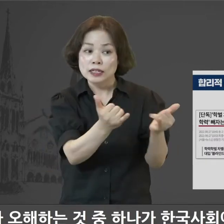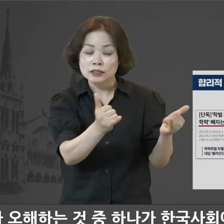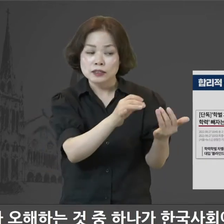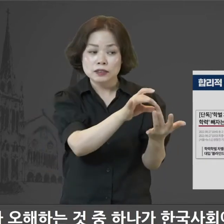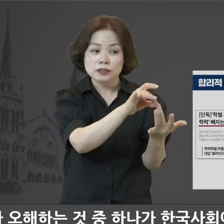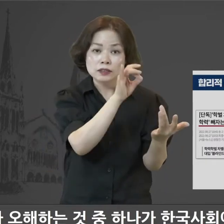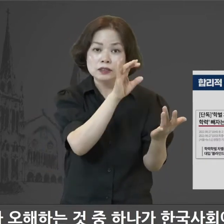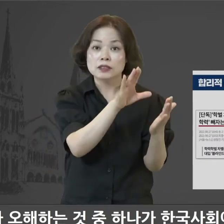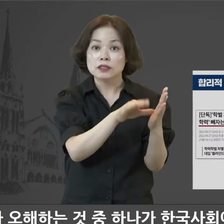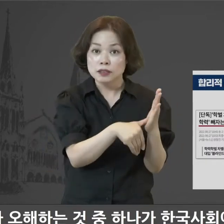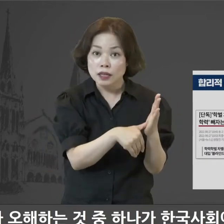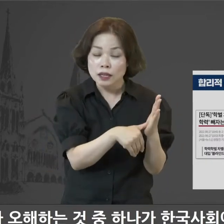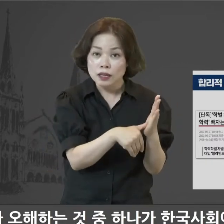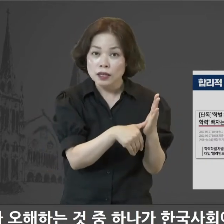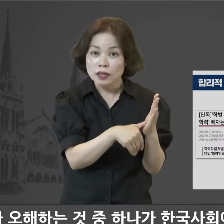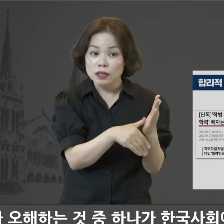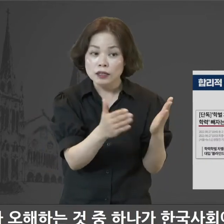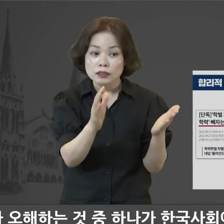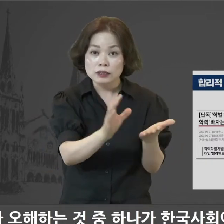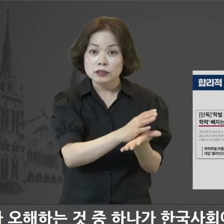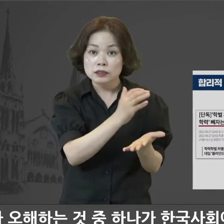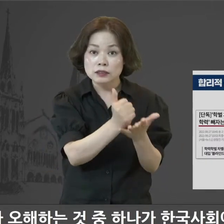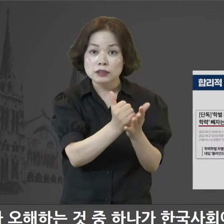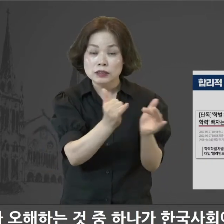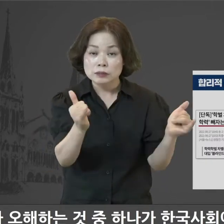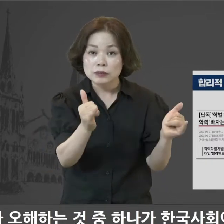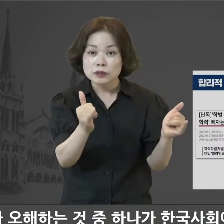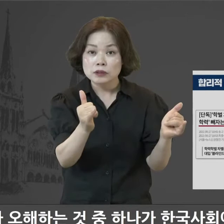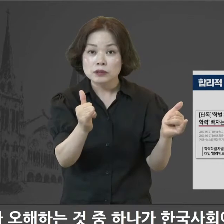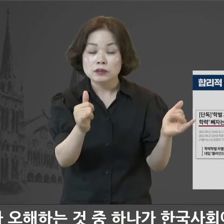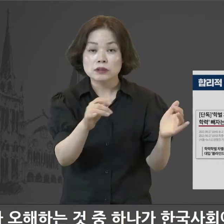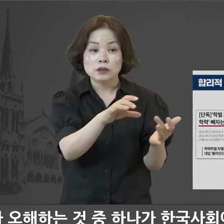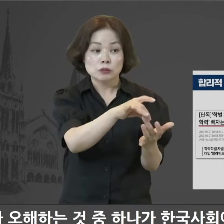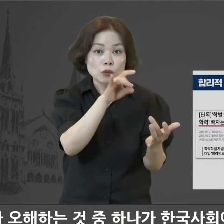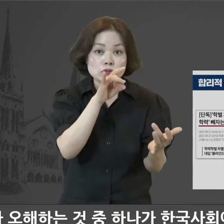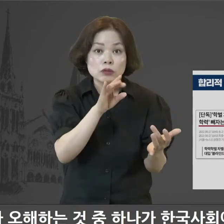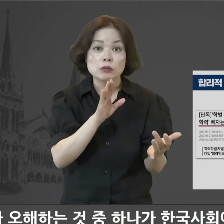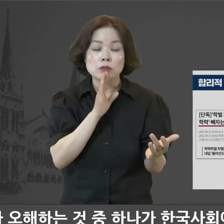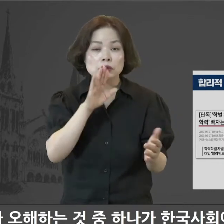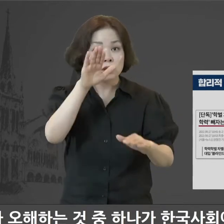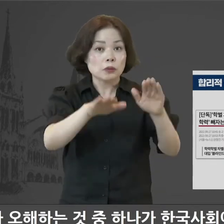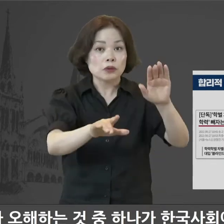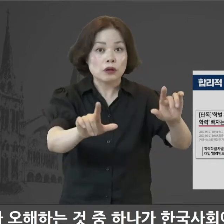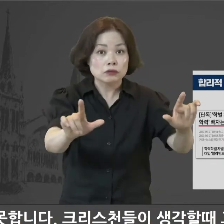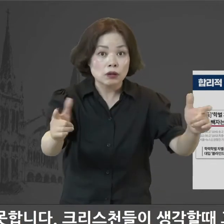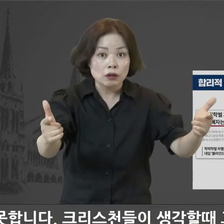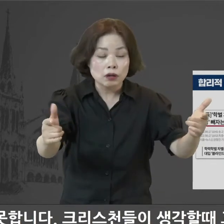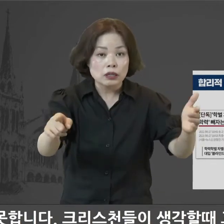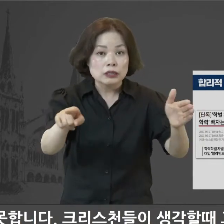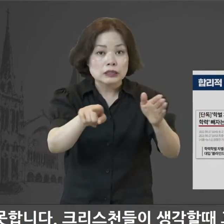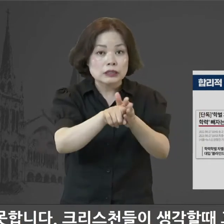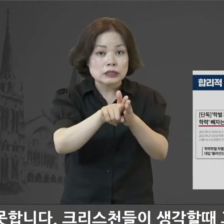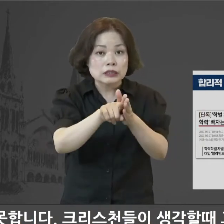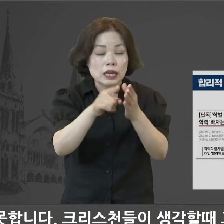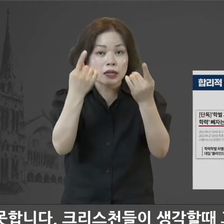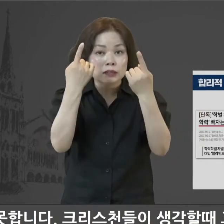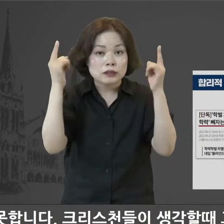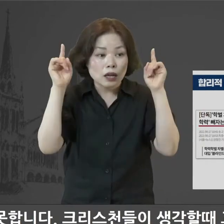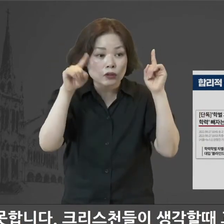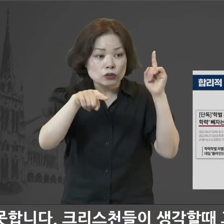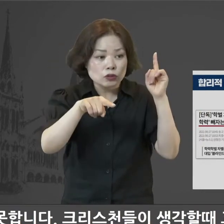뽑을 때는 크리스찬을 뽑는 게 그게 맞는 얘기예요. 이게 차별이 아니라. 그러니까 신학대 직원을